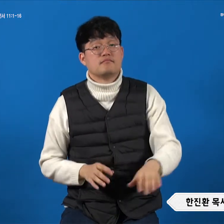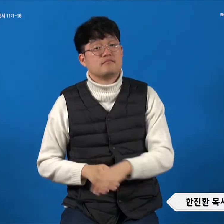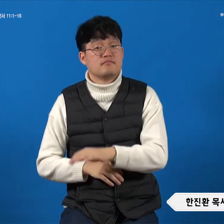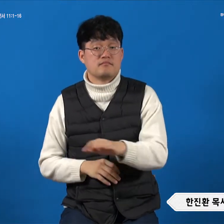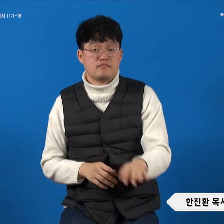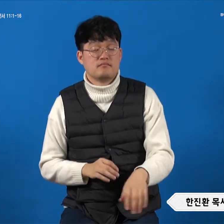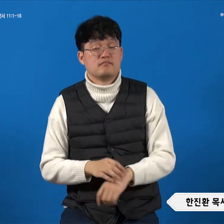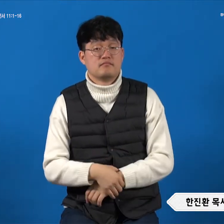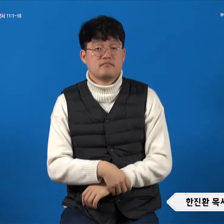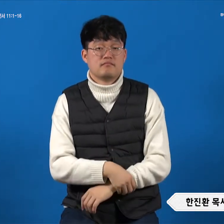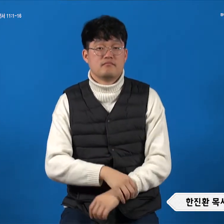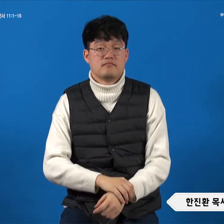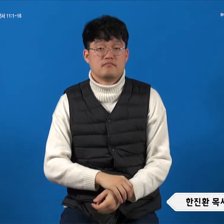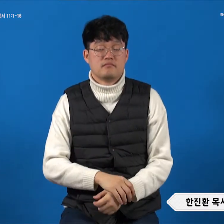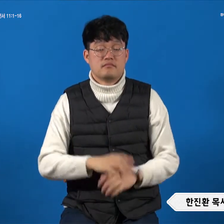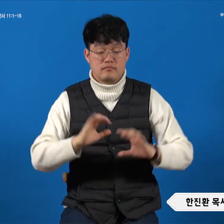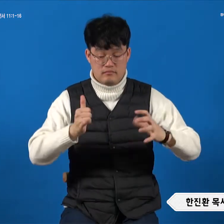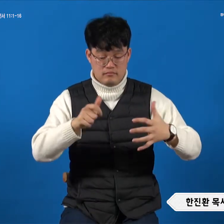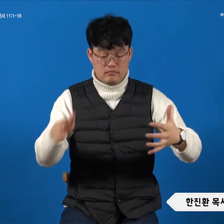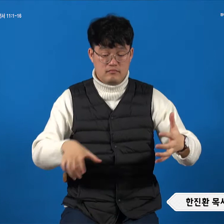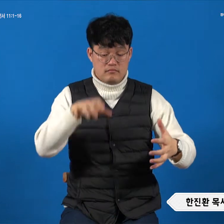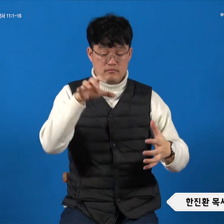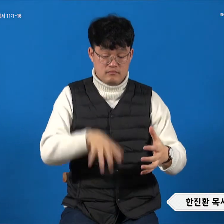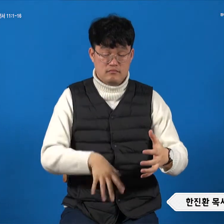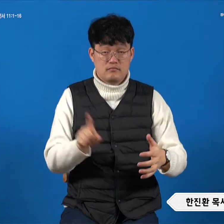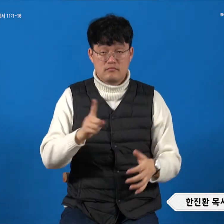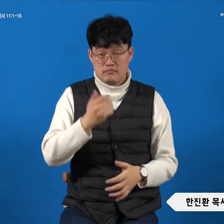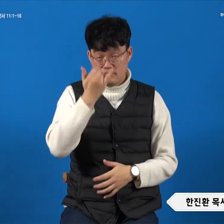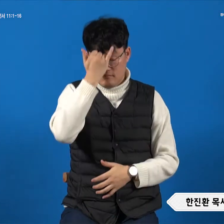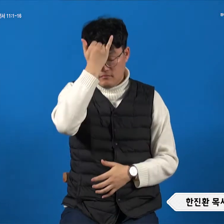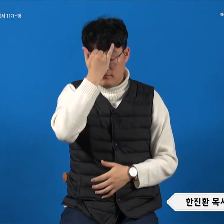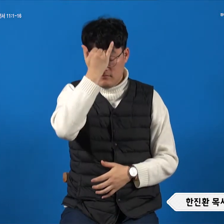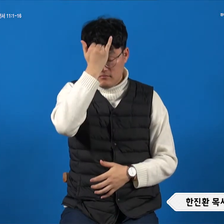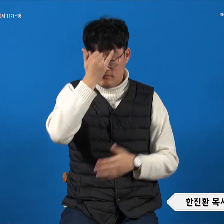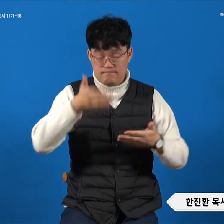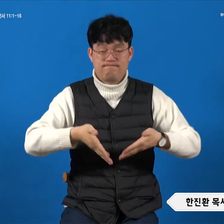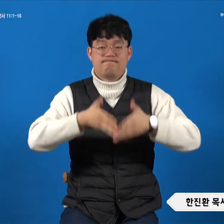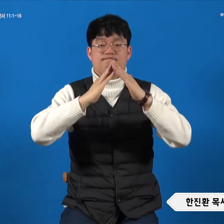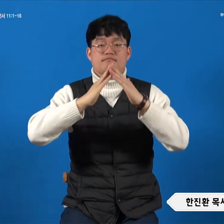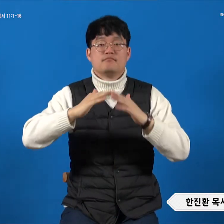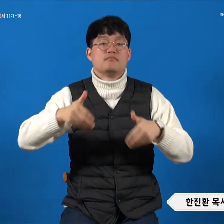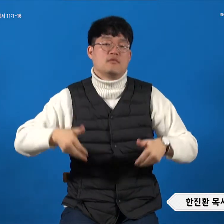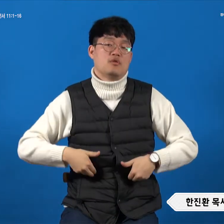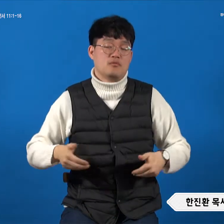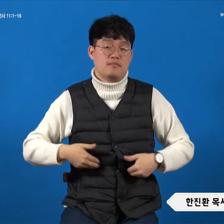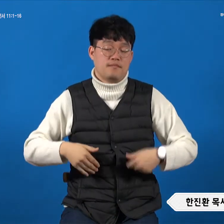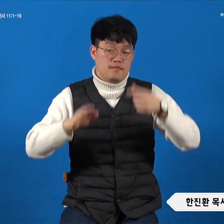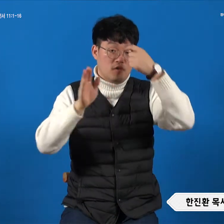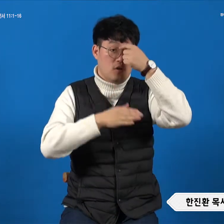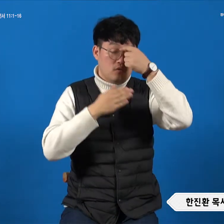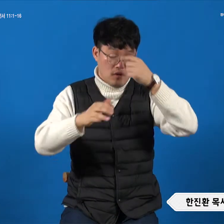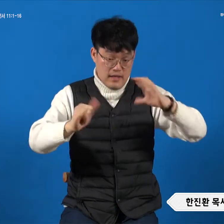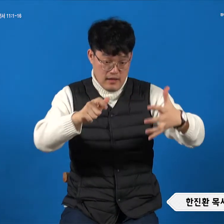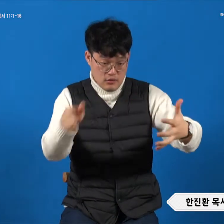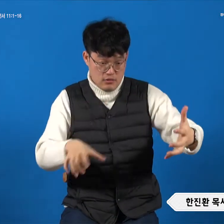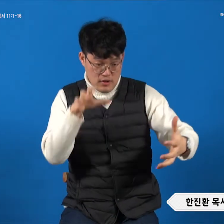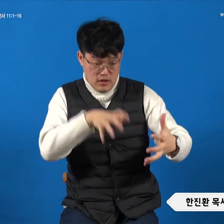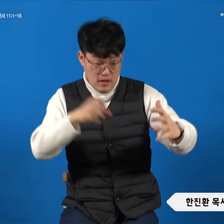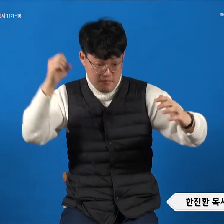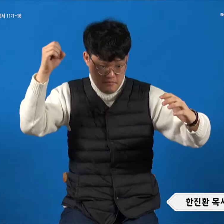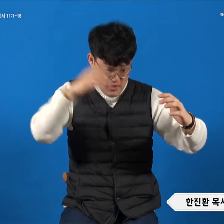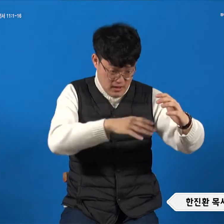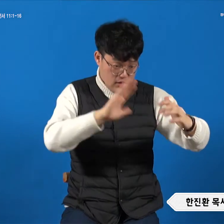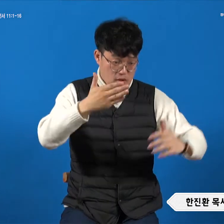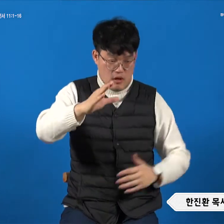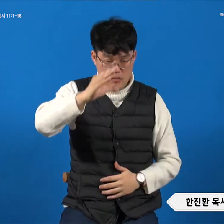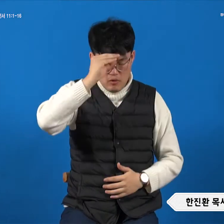우리는 어떻게 하든지 세상 속에서 덕을 세워야 됩니다. 우리 성도들은 어떻게 하든지 세상 속에서